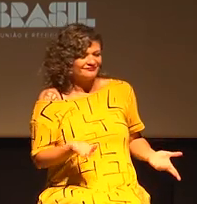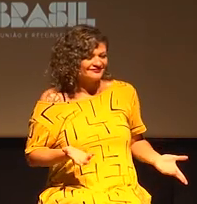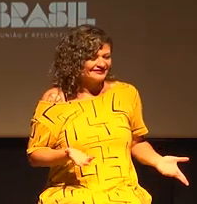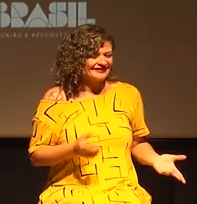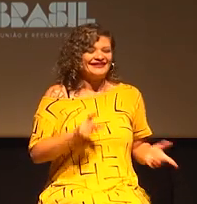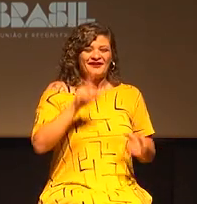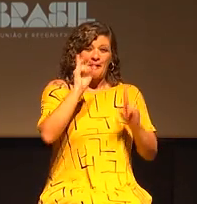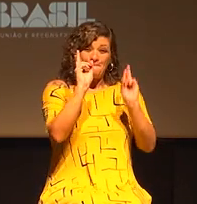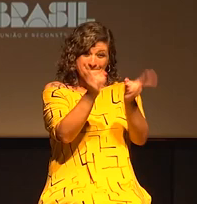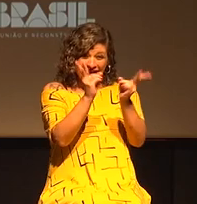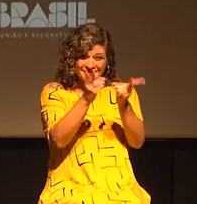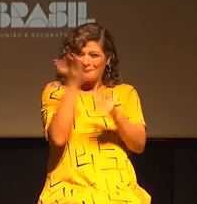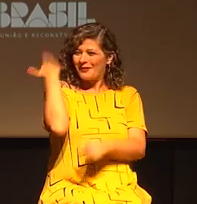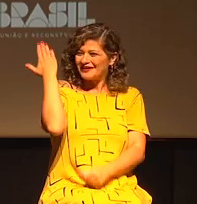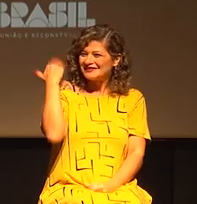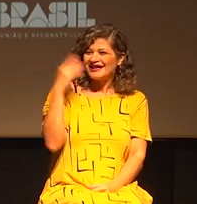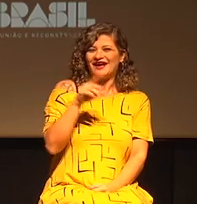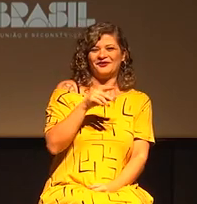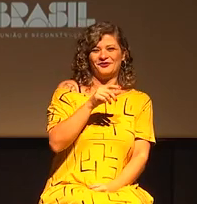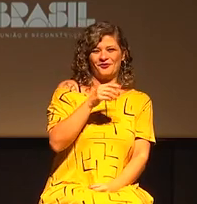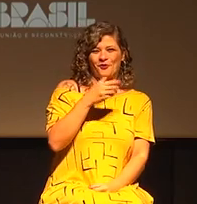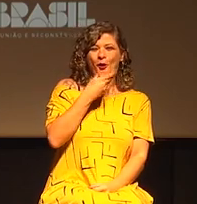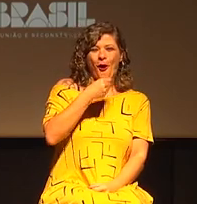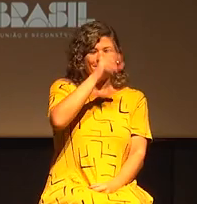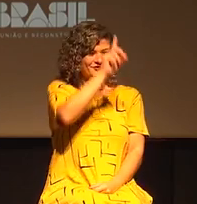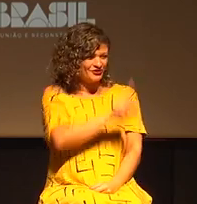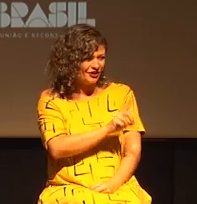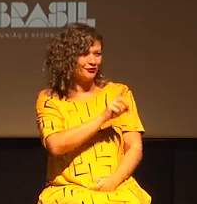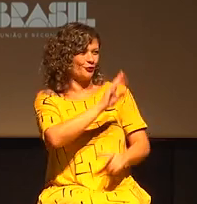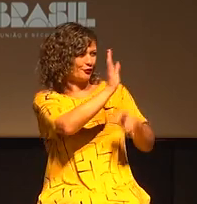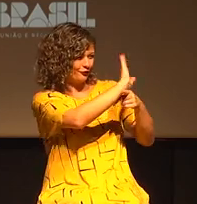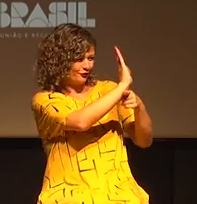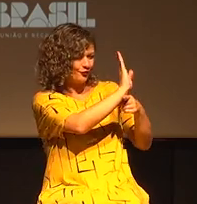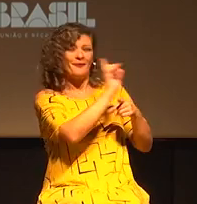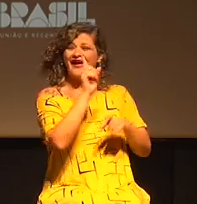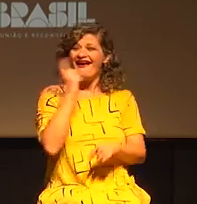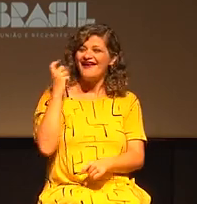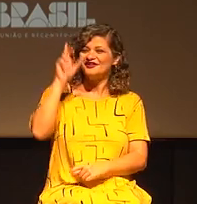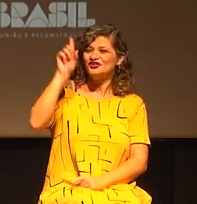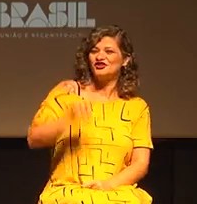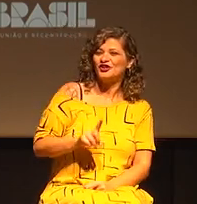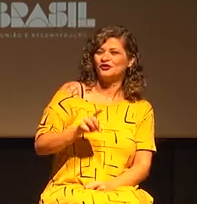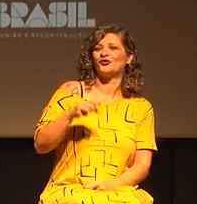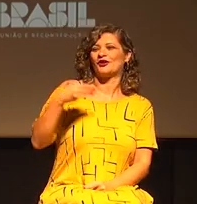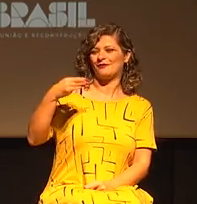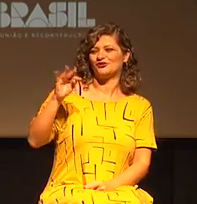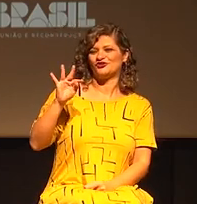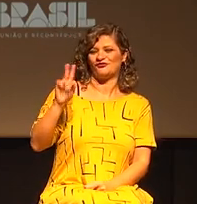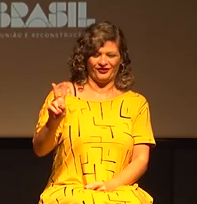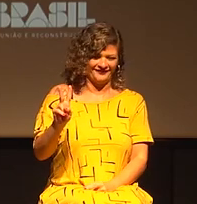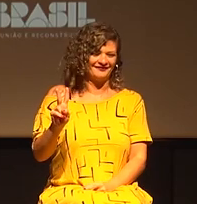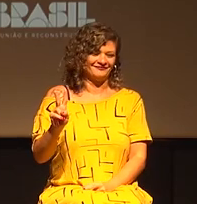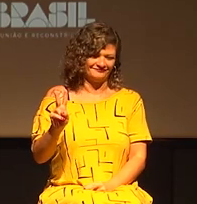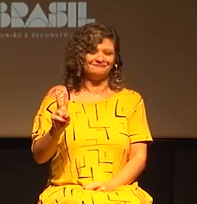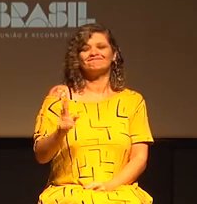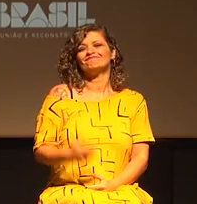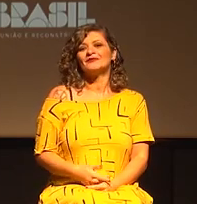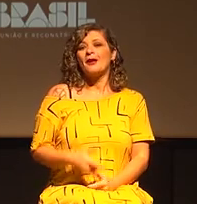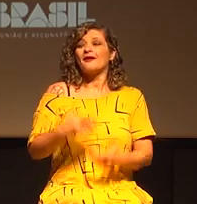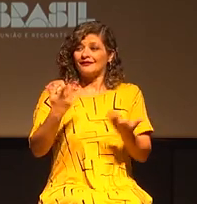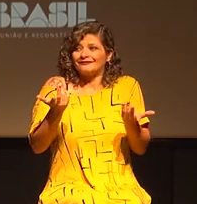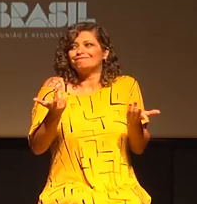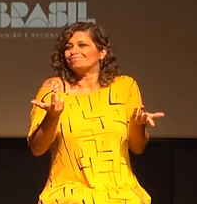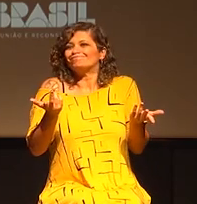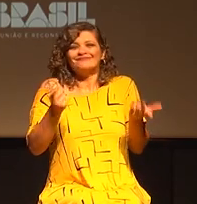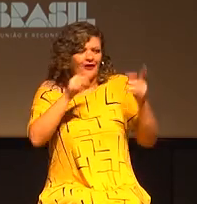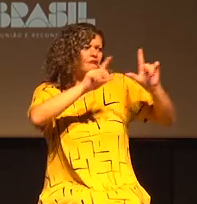foi estagiário na MT no nosso departamento já conhecia ele então claro que você impacta tem um papel mas não é efetivo